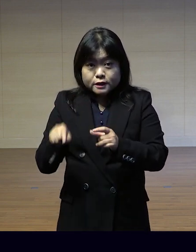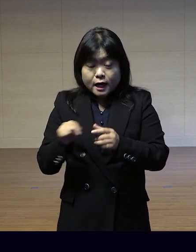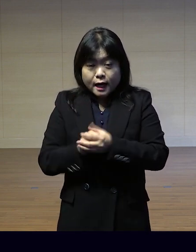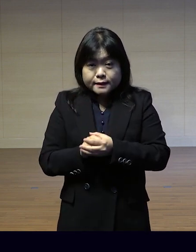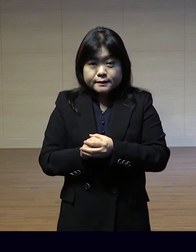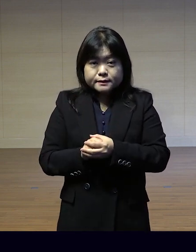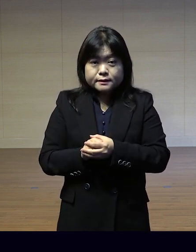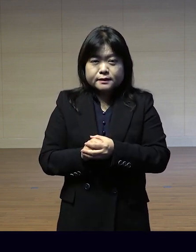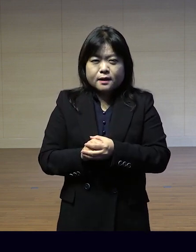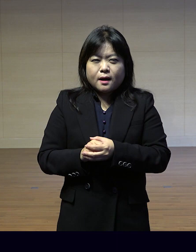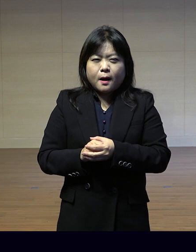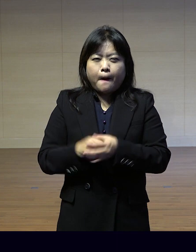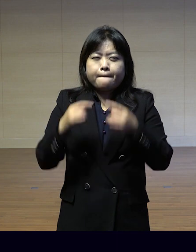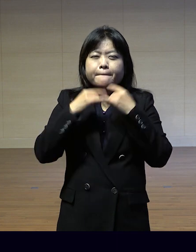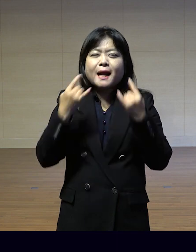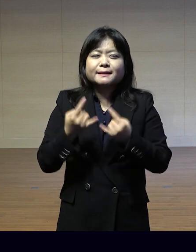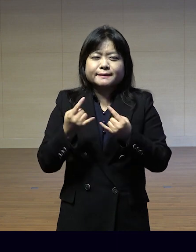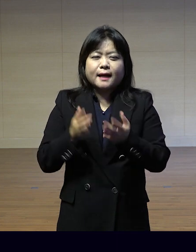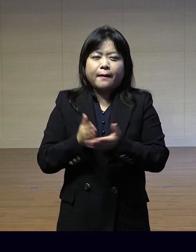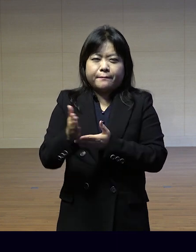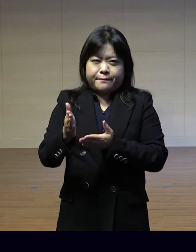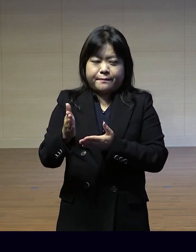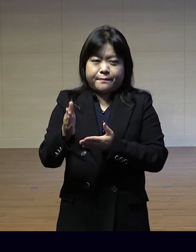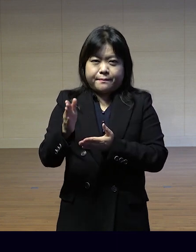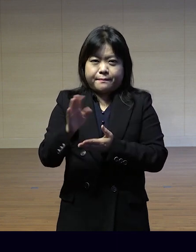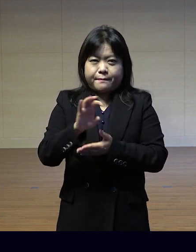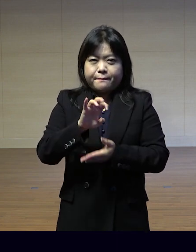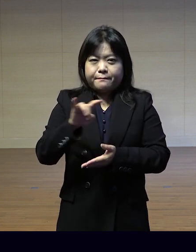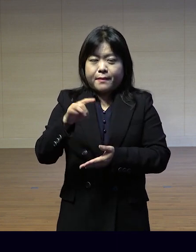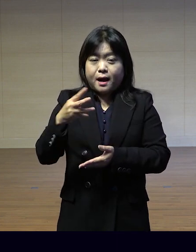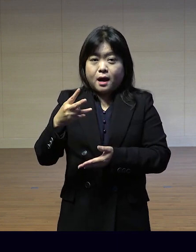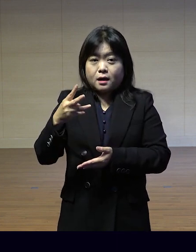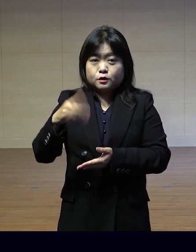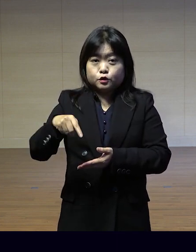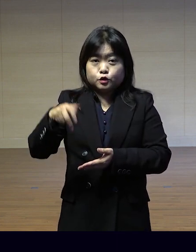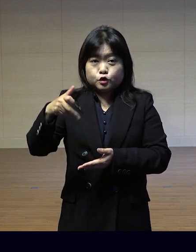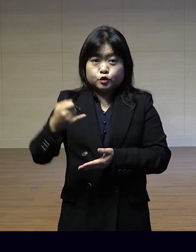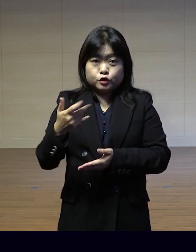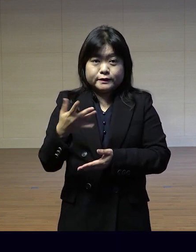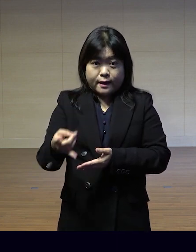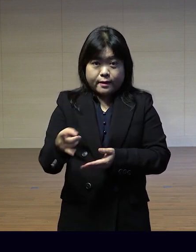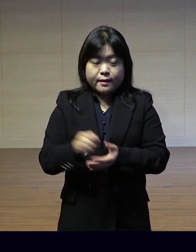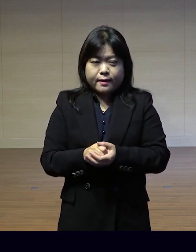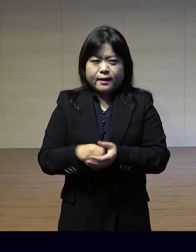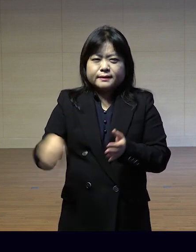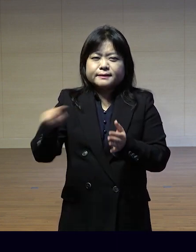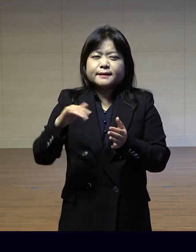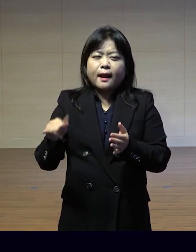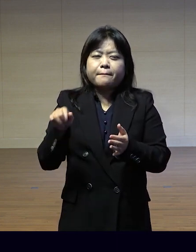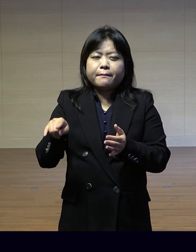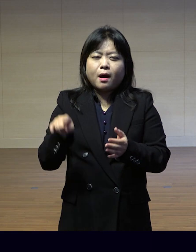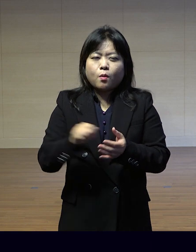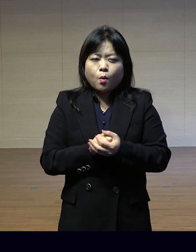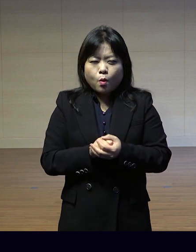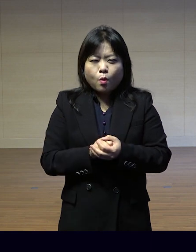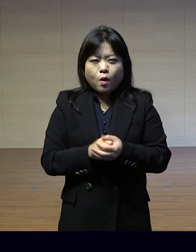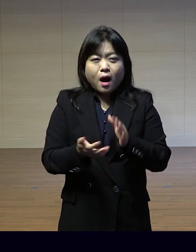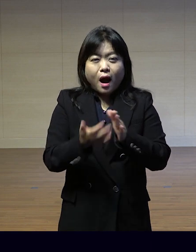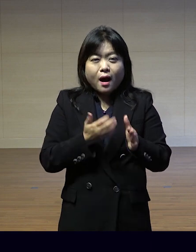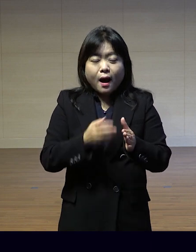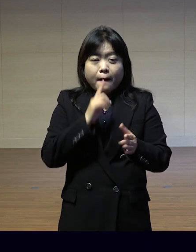68세대의 주역인 프랑크푸르트 학파의 마르쿠제, 허버트 마르쿠제, 이 사람하고 그 다음에